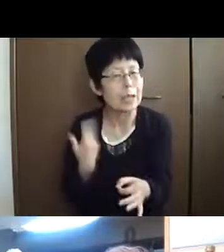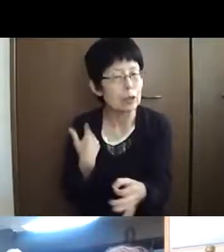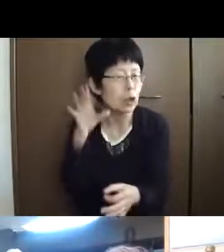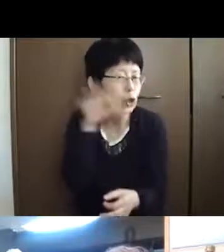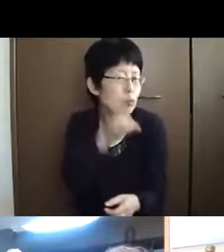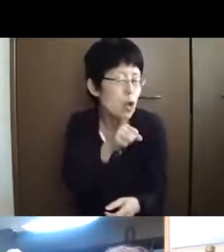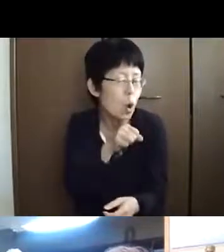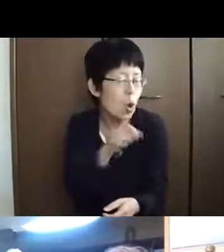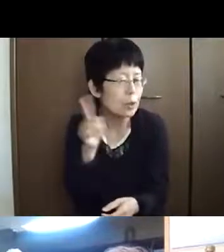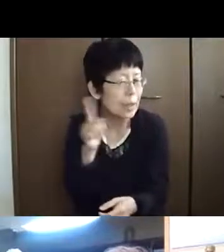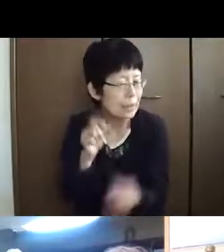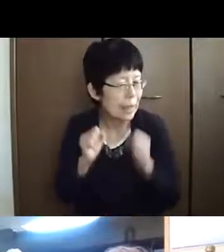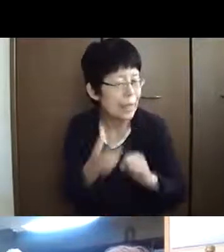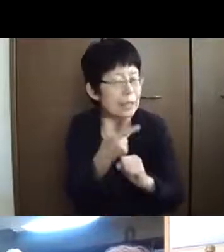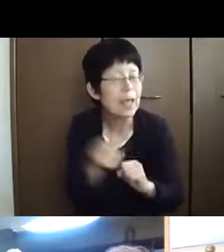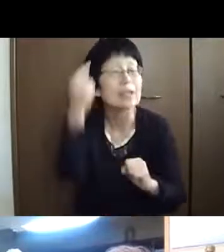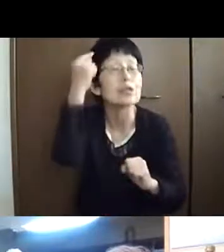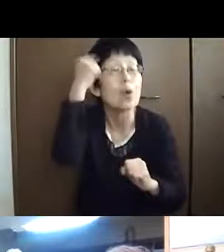やりたいなと思っていた時に、